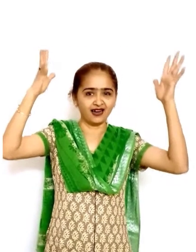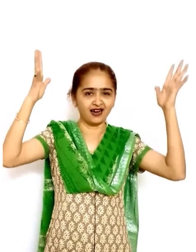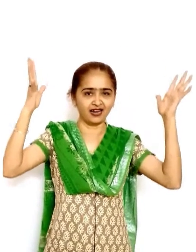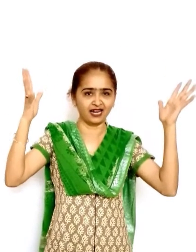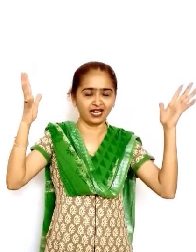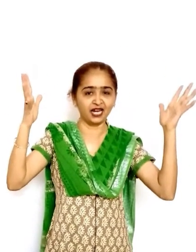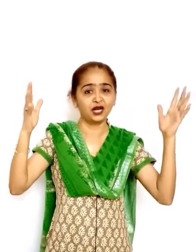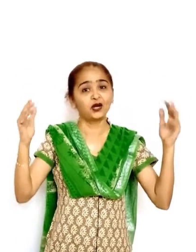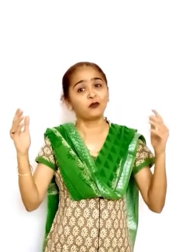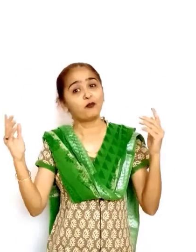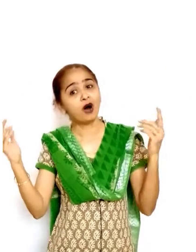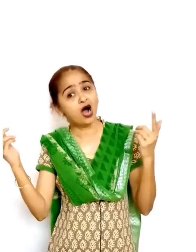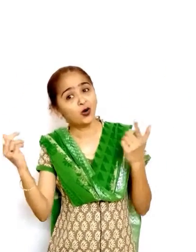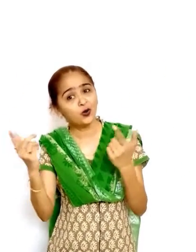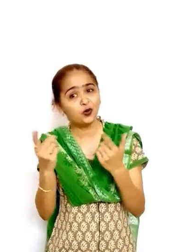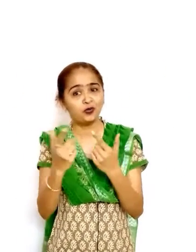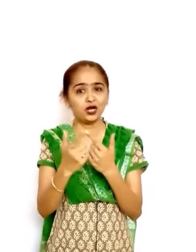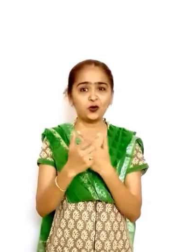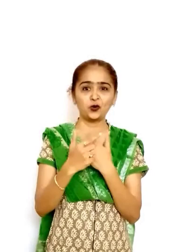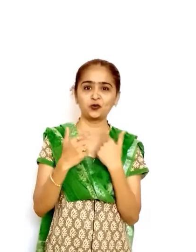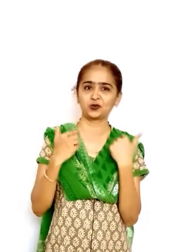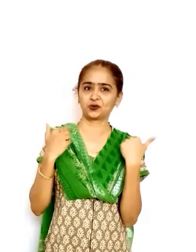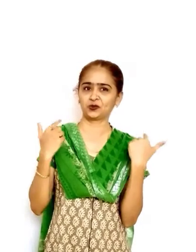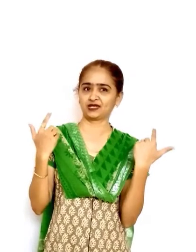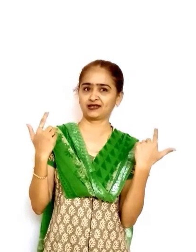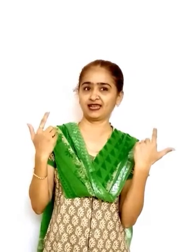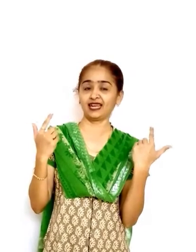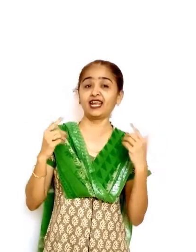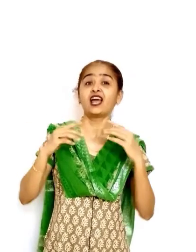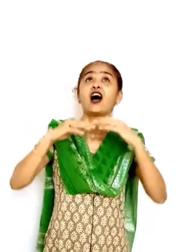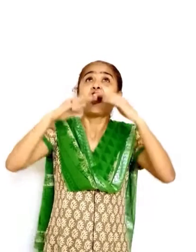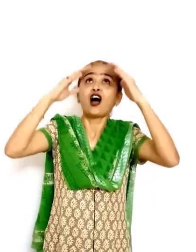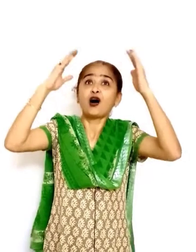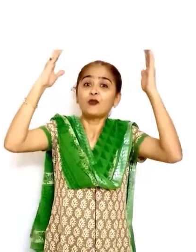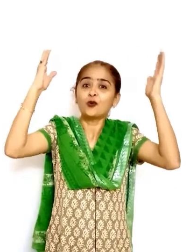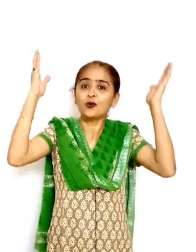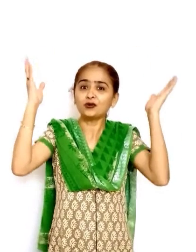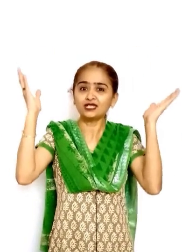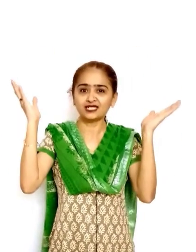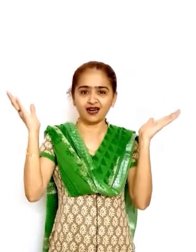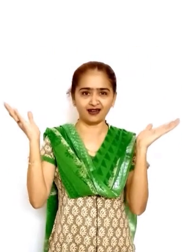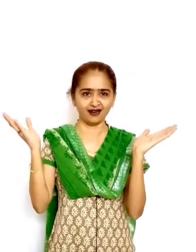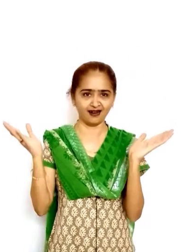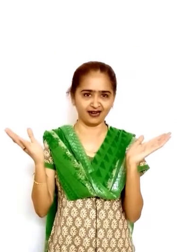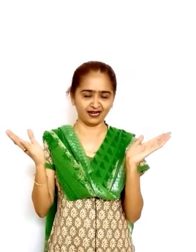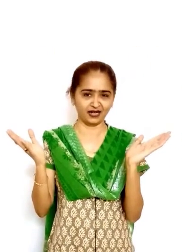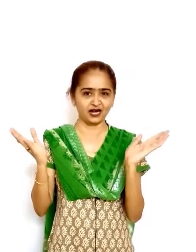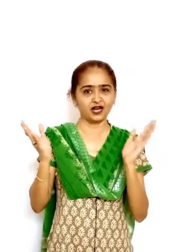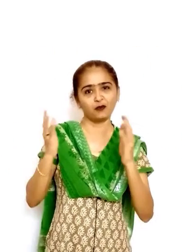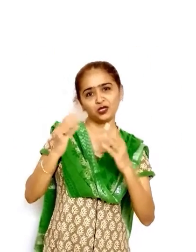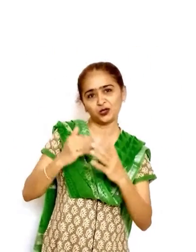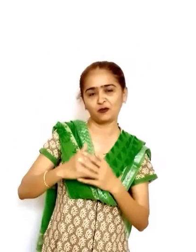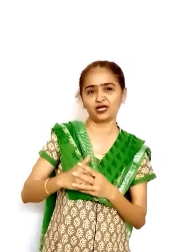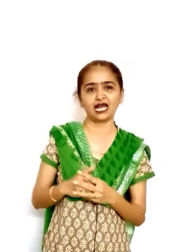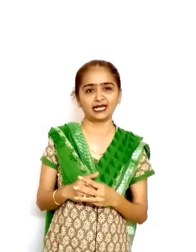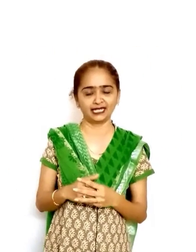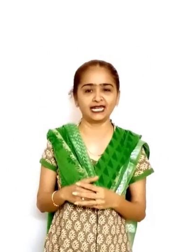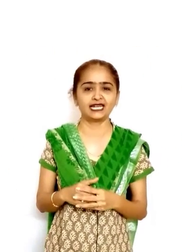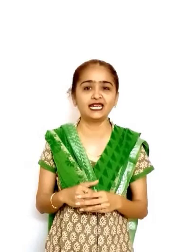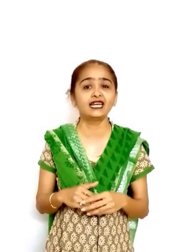रहा है, बागों में खूब सुख से आमोद छा रहा है। अभी जो हमने लाइनें देखी,